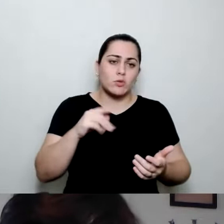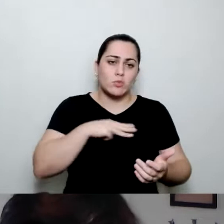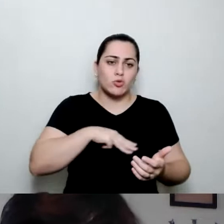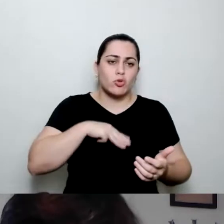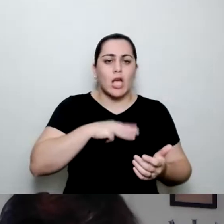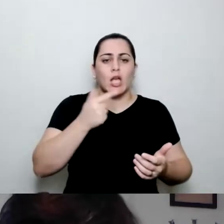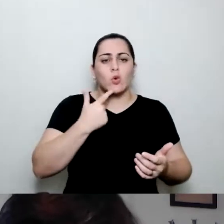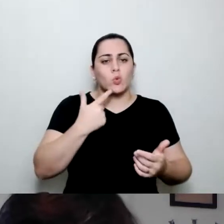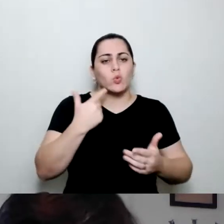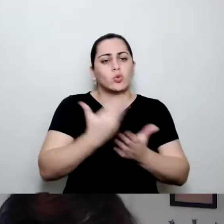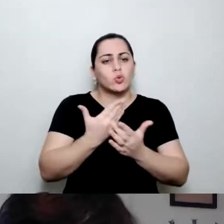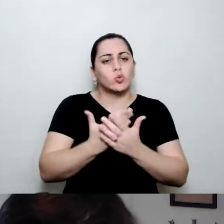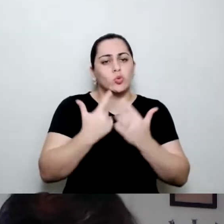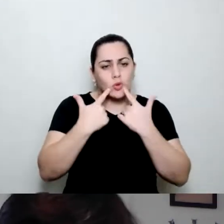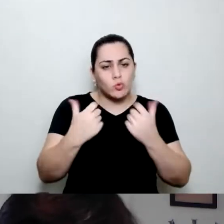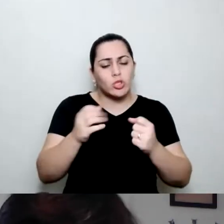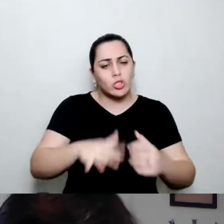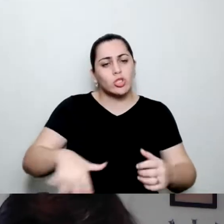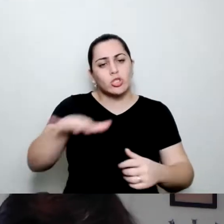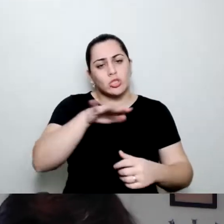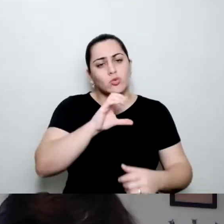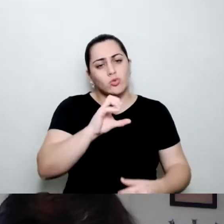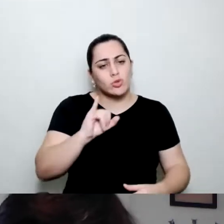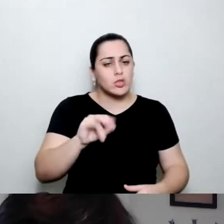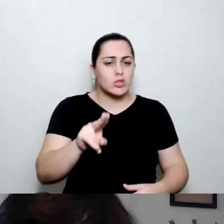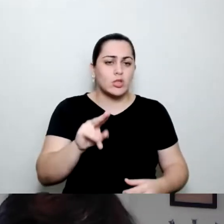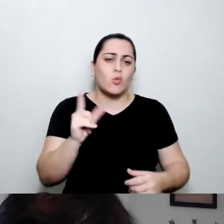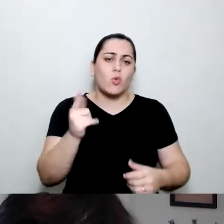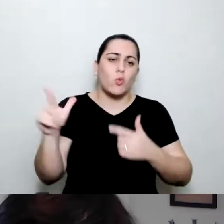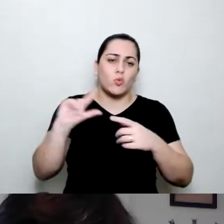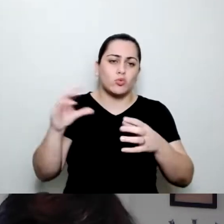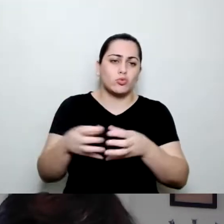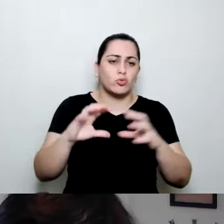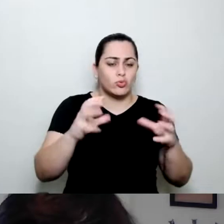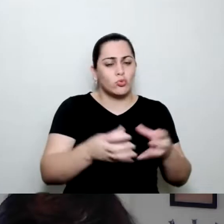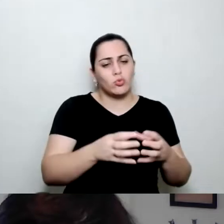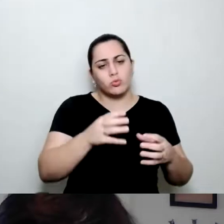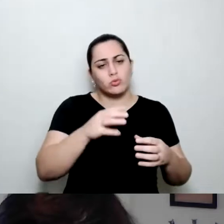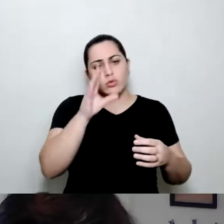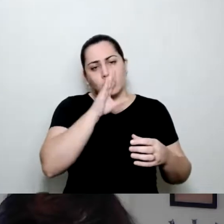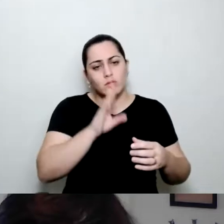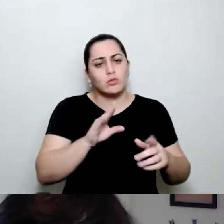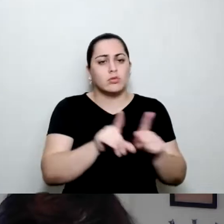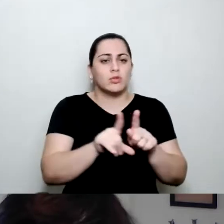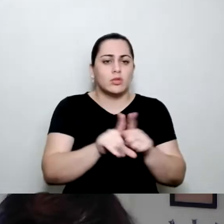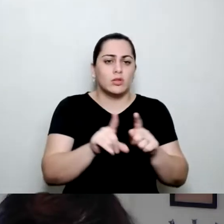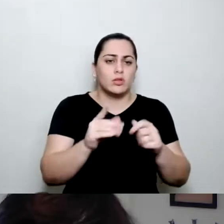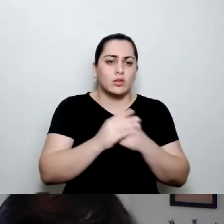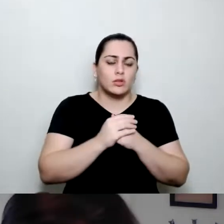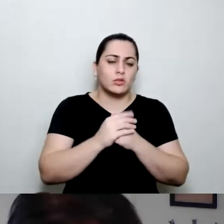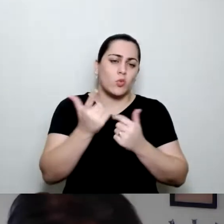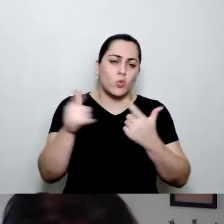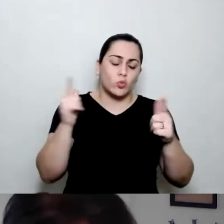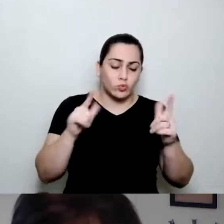linguista missionário, linguista tanto do SEAL como das organizações missionárias nacionais, como a LEM e